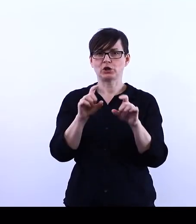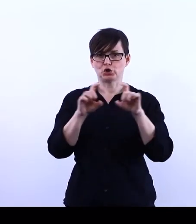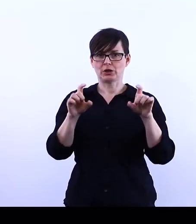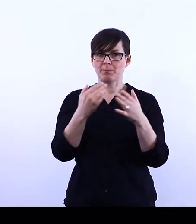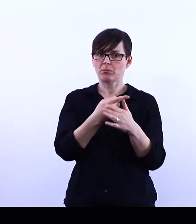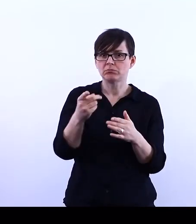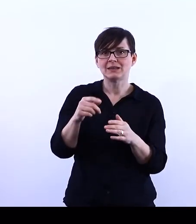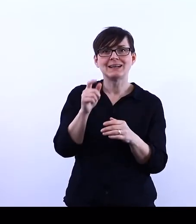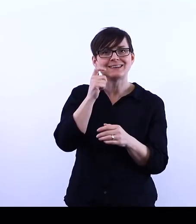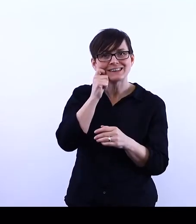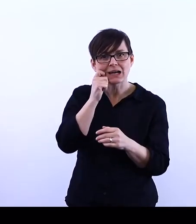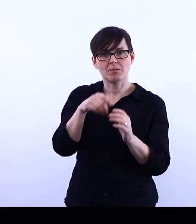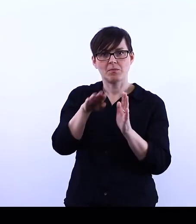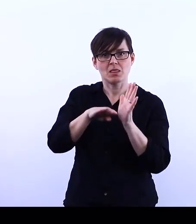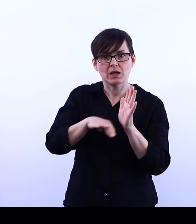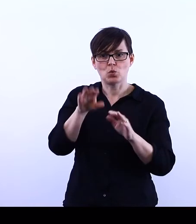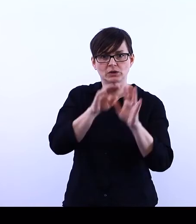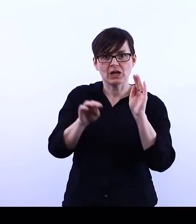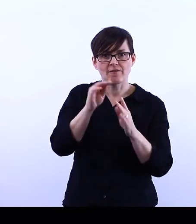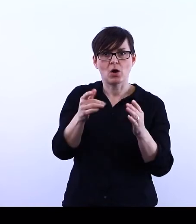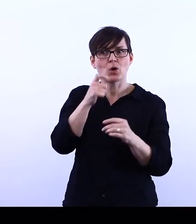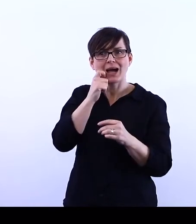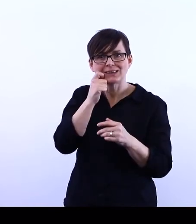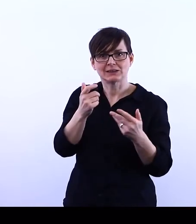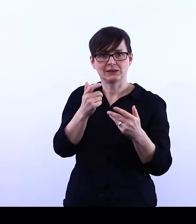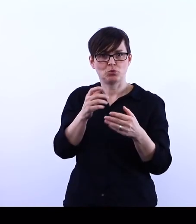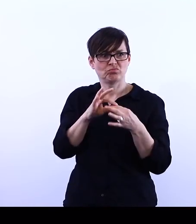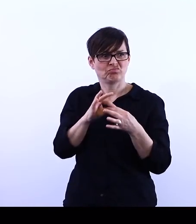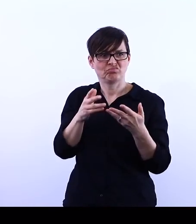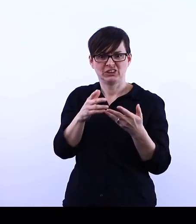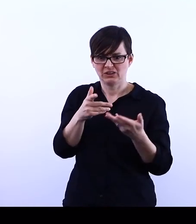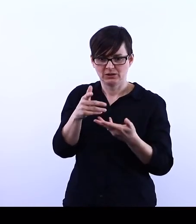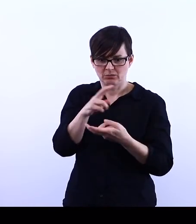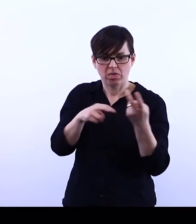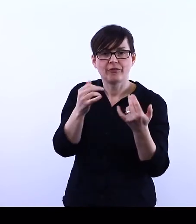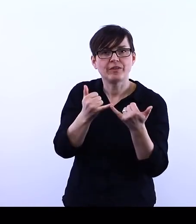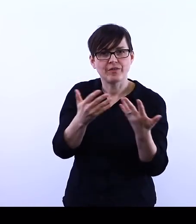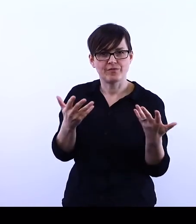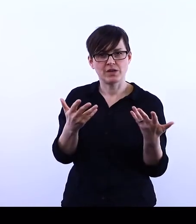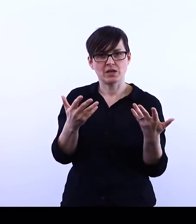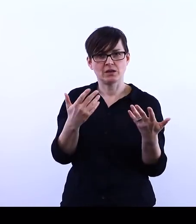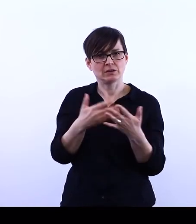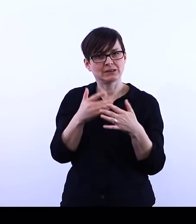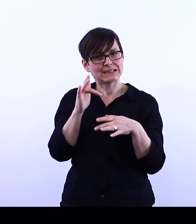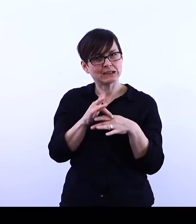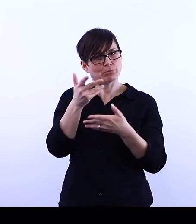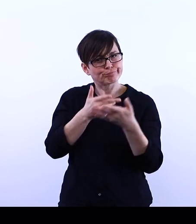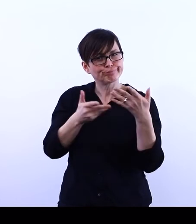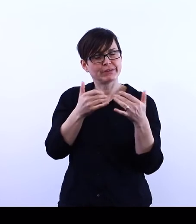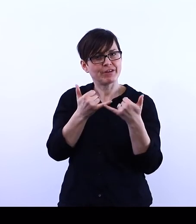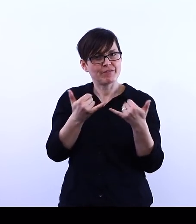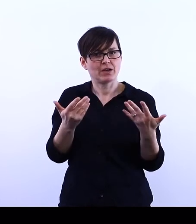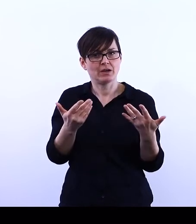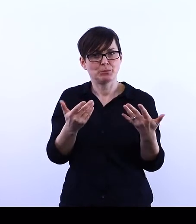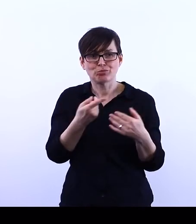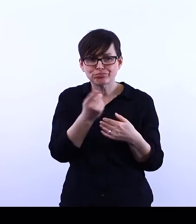oder wie Rassismus im Verband, die meine Mitglieder betreffen, wie kann ich sowas sensibel thematisieren? Also es gibt eine